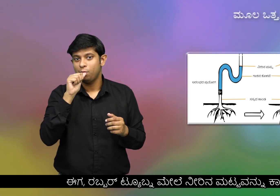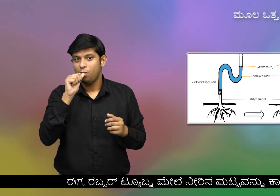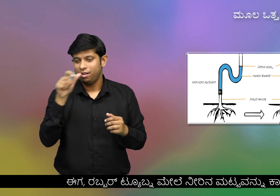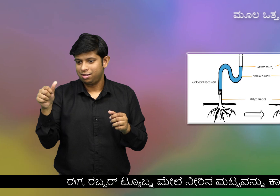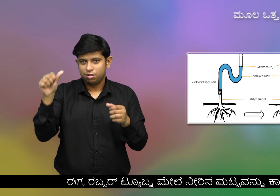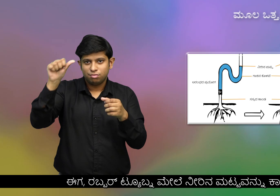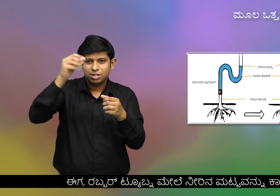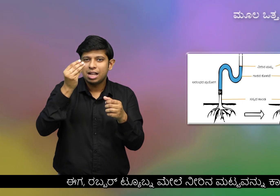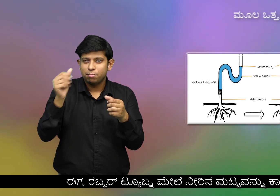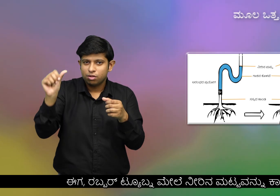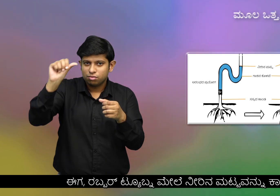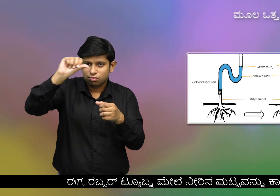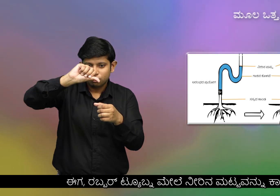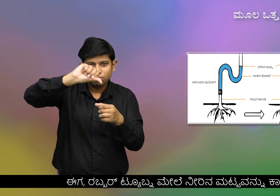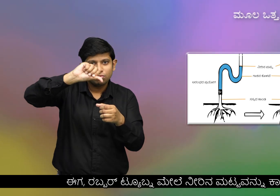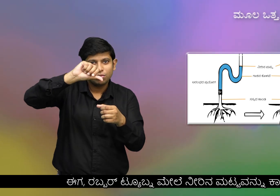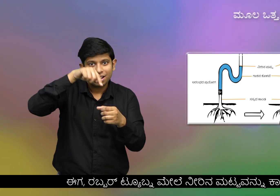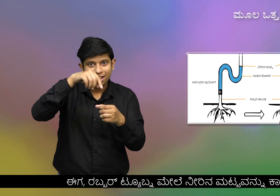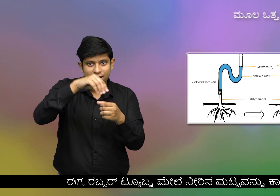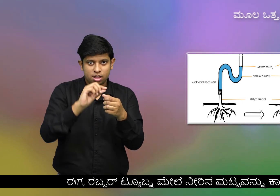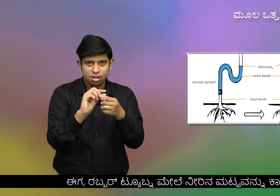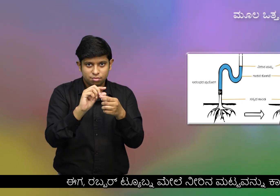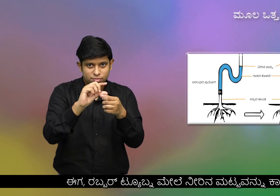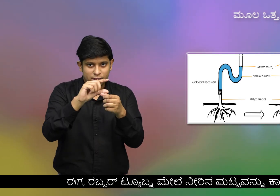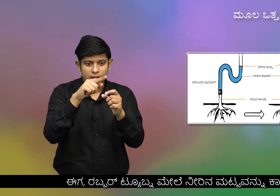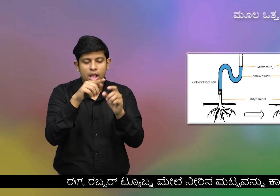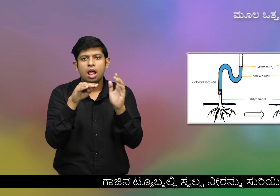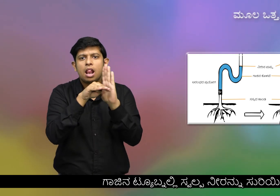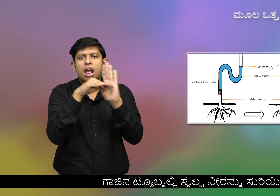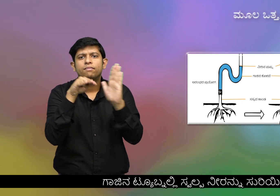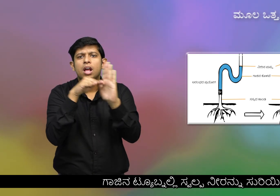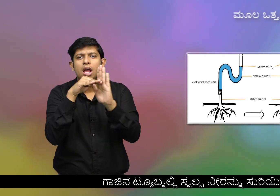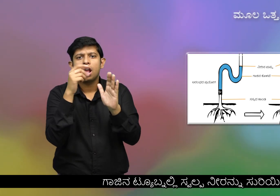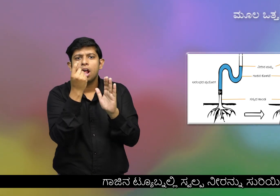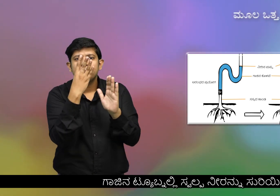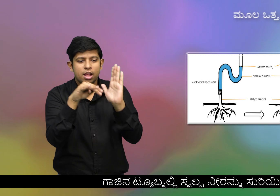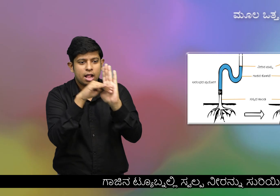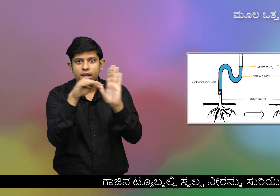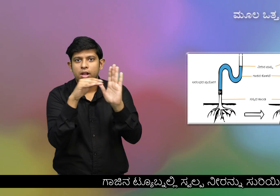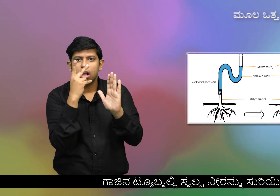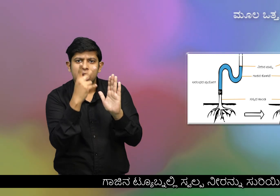ಈಗ ರಬ್ಬರ್ ಟ್ಯೂಬ್ನ ಮೇಲೆ ನೀರಿನ ಮಟ್ಟವನ್ನು ಕಾಣುವವರೆಗೆ ಗಾಜಿನ ಟ್ಯೂಬ್ನಲ್ಲಿ ಸ್ವಲ್ಪ ನೀರನ್ನು